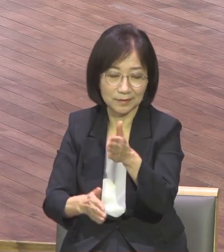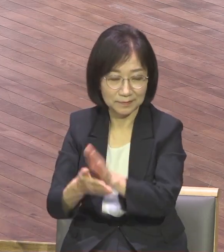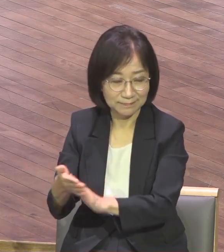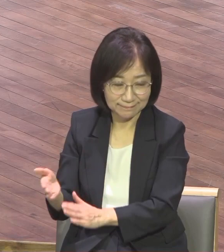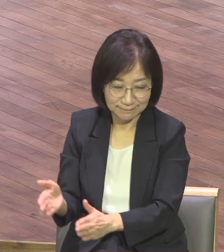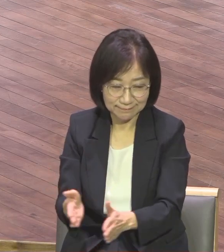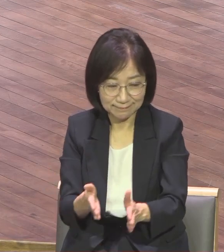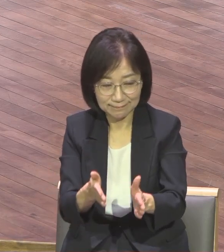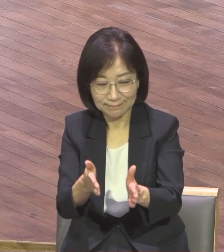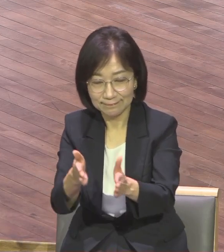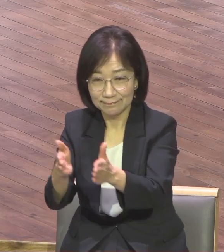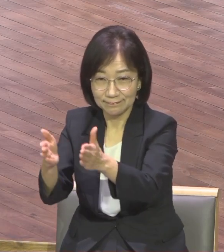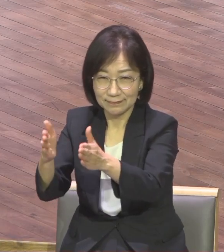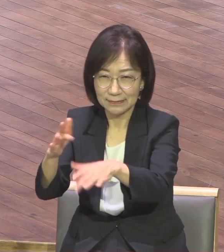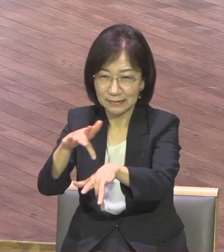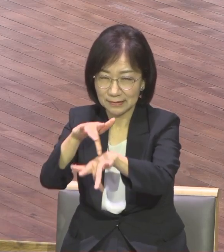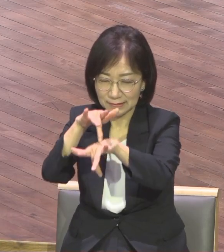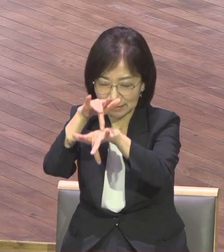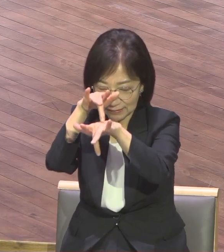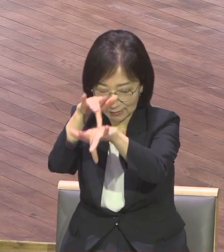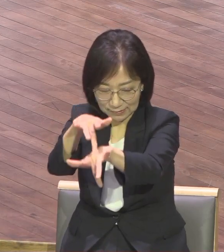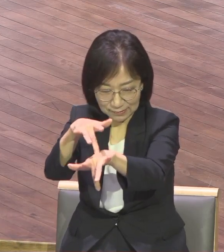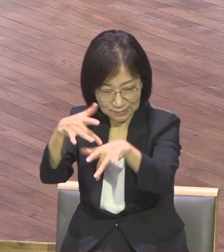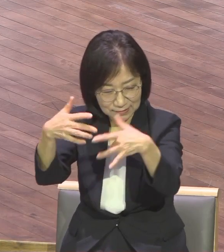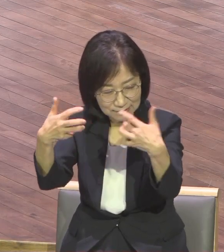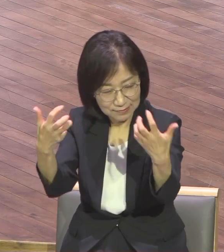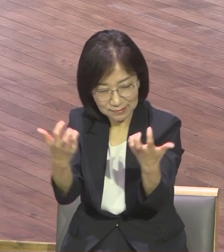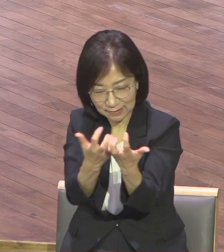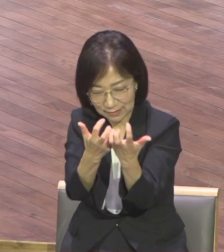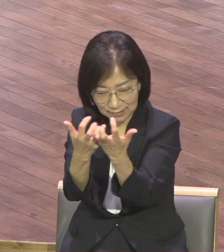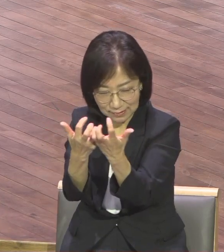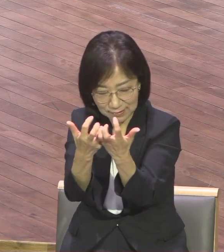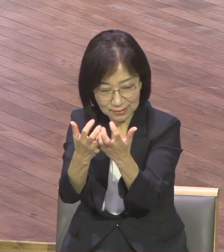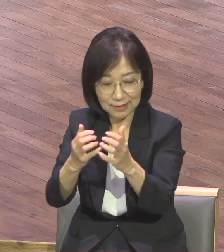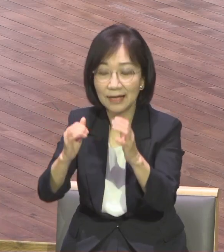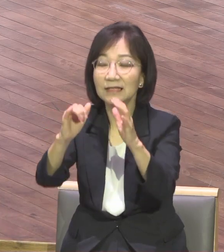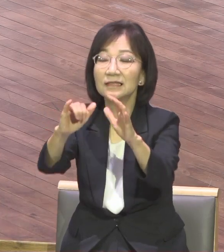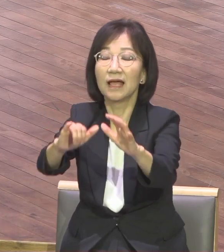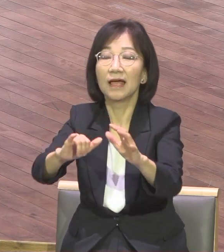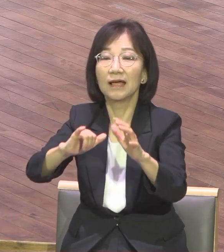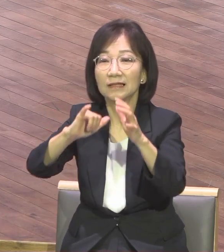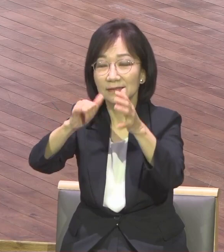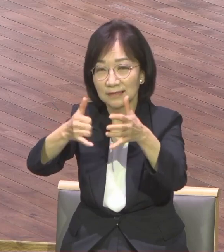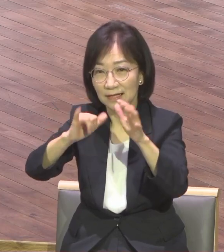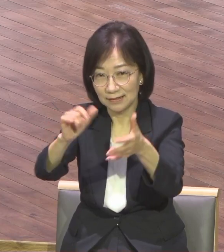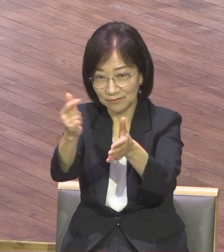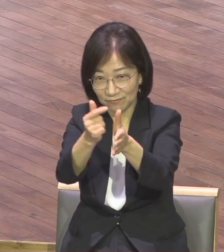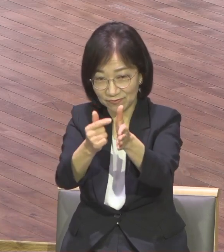그 다음에 덮인 세상을 위해